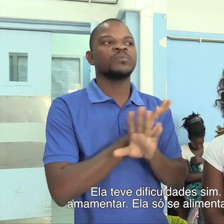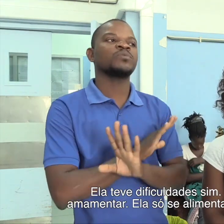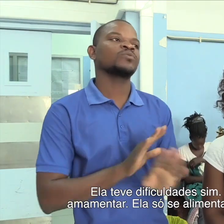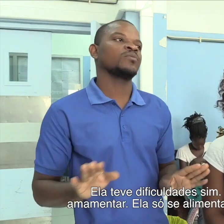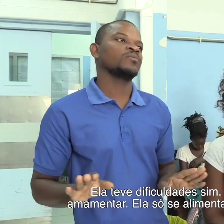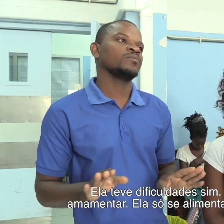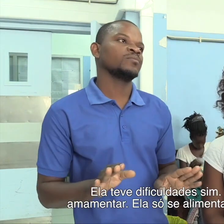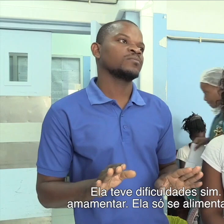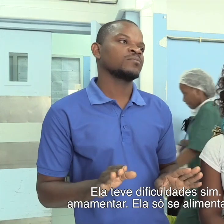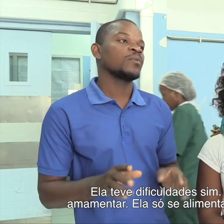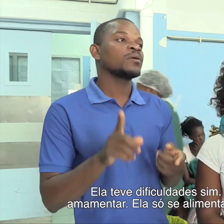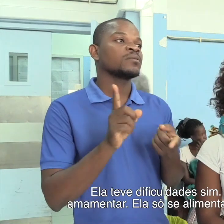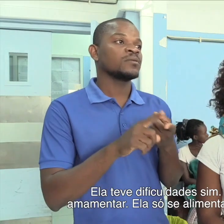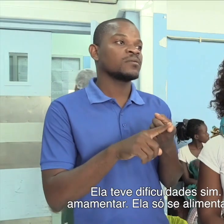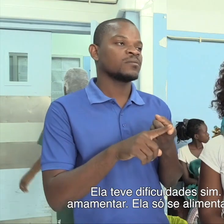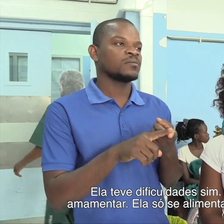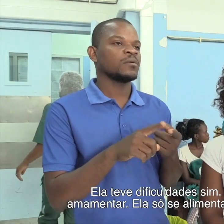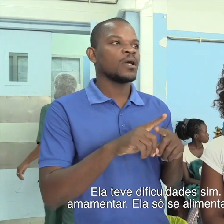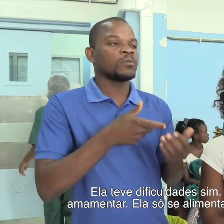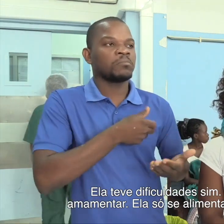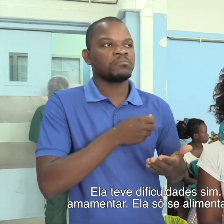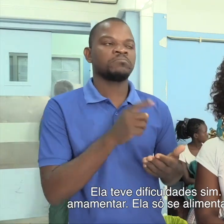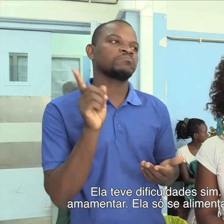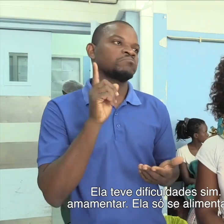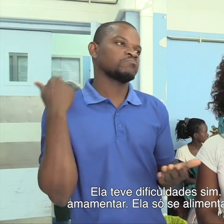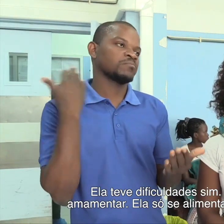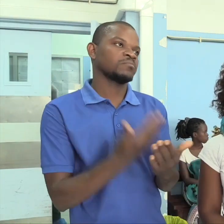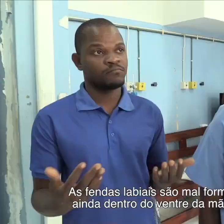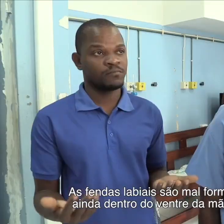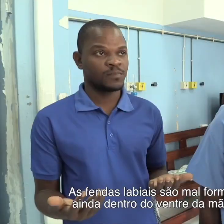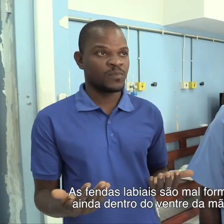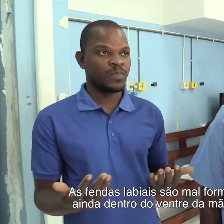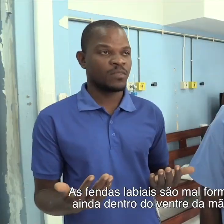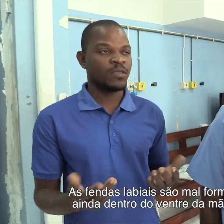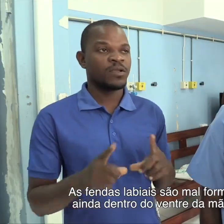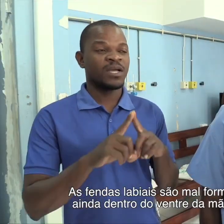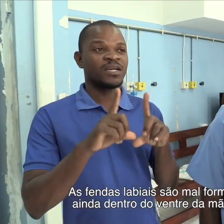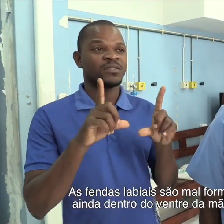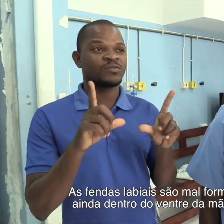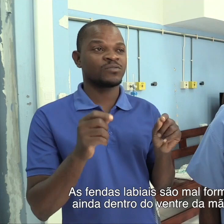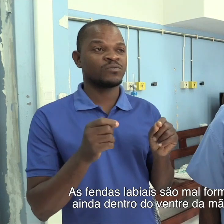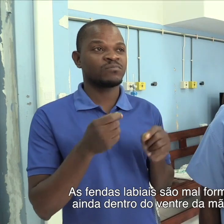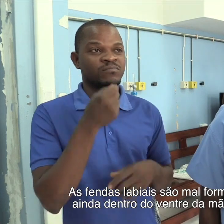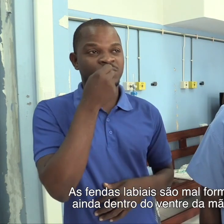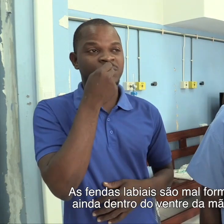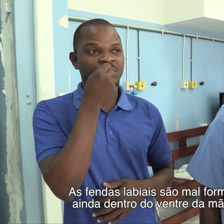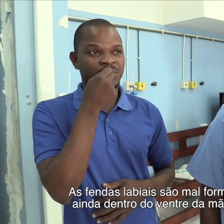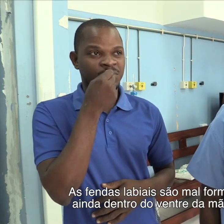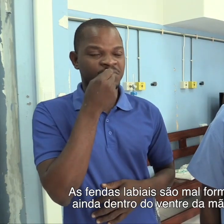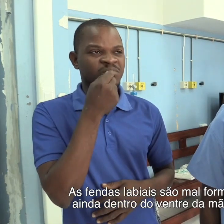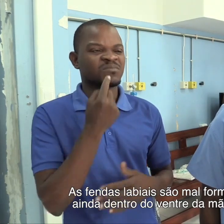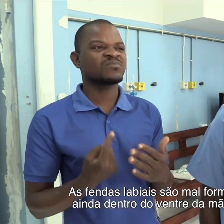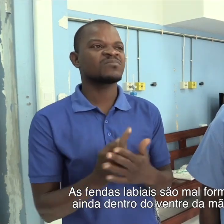não dei de mamar. As fendas labiais